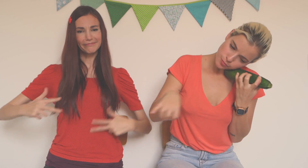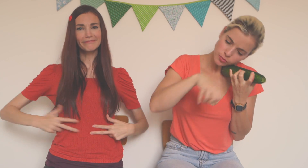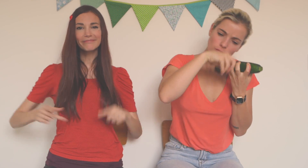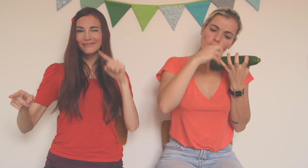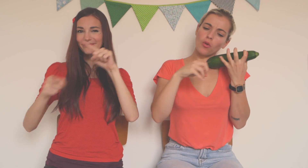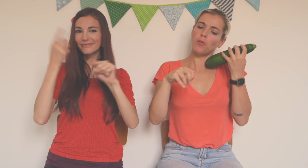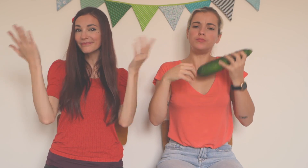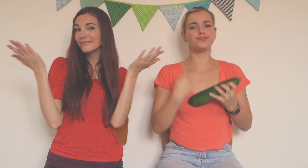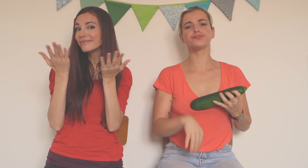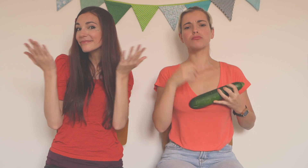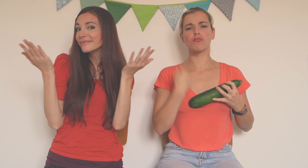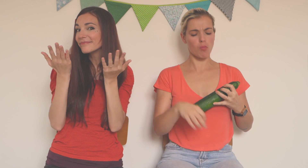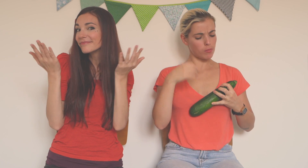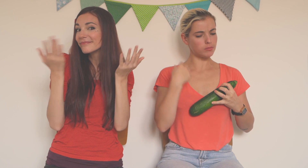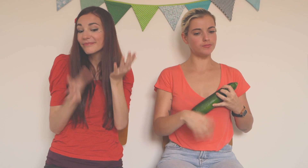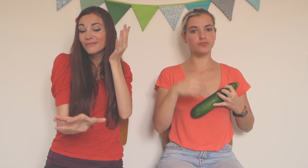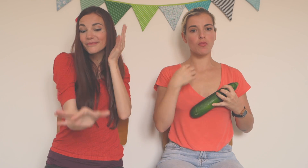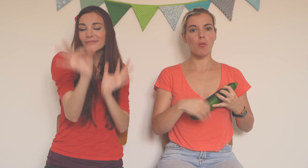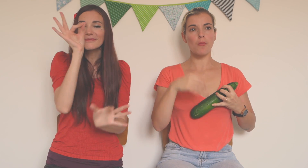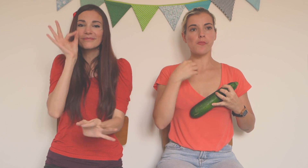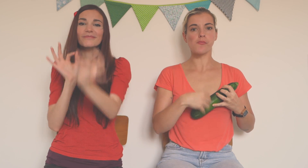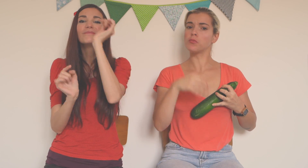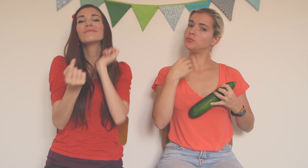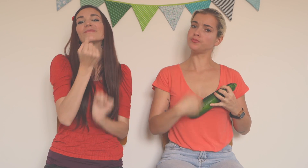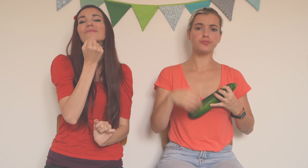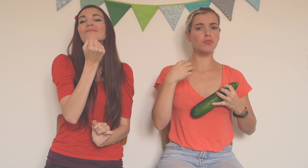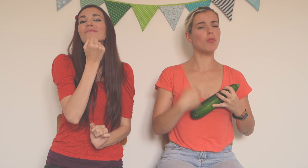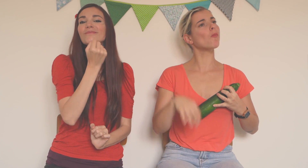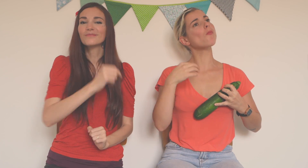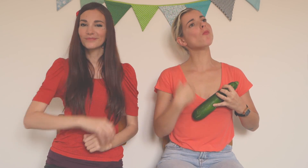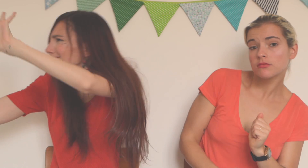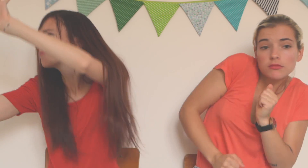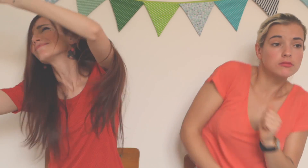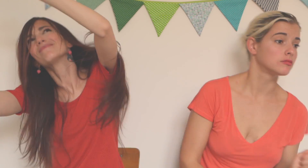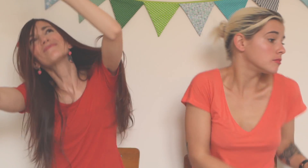partout. L'important ce n'est pas ça, mais que je découvre des goûts.